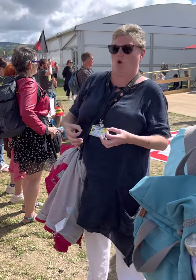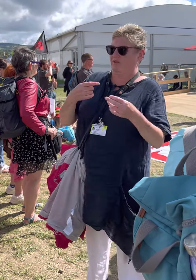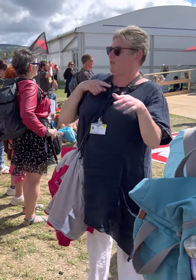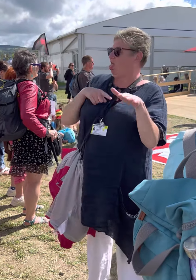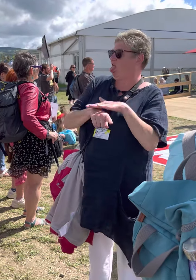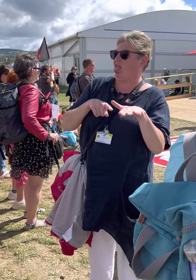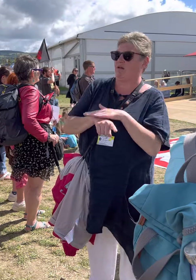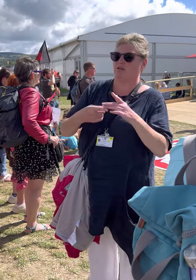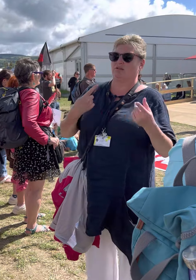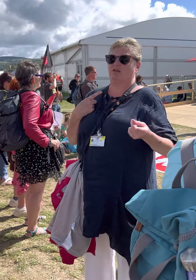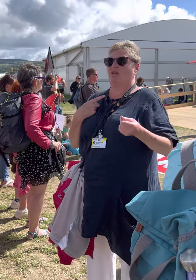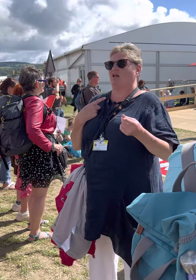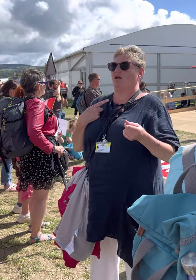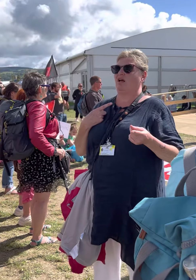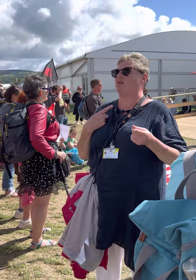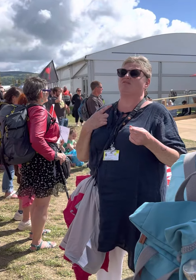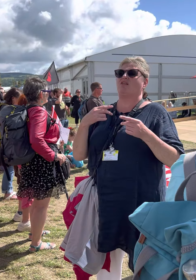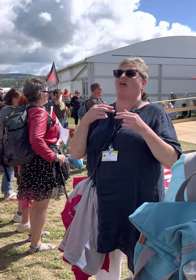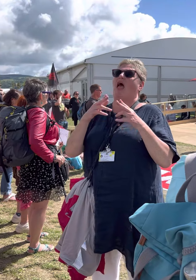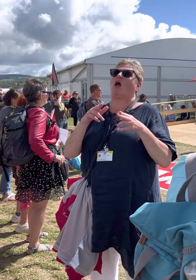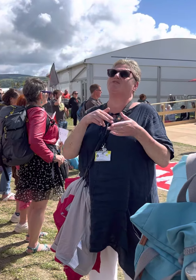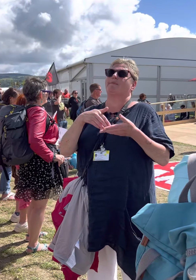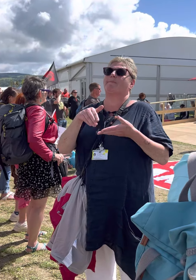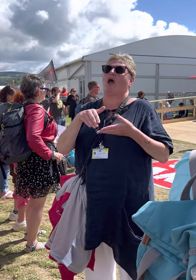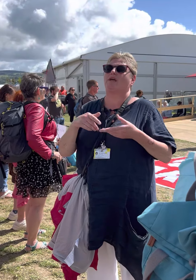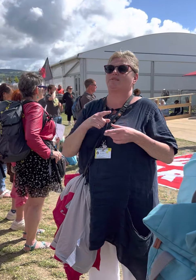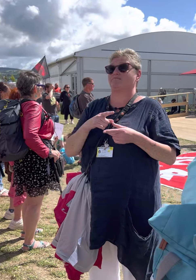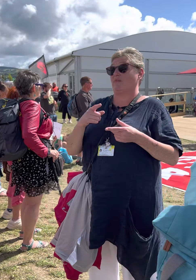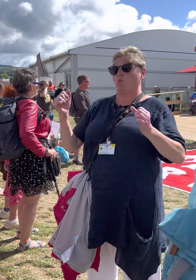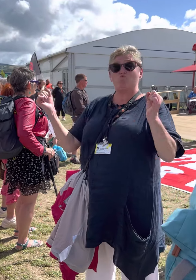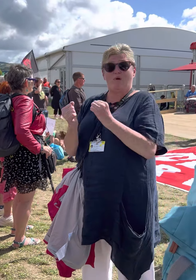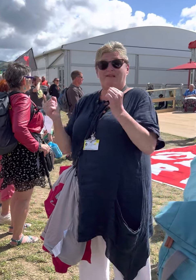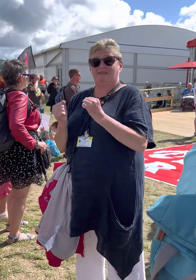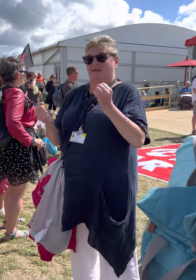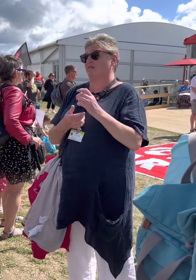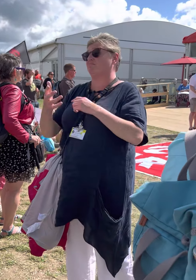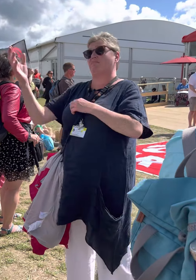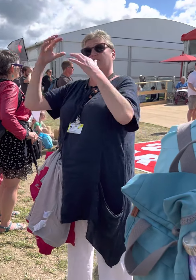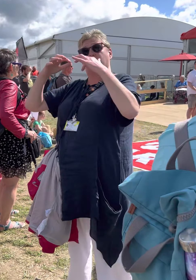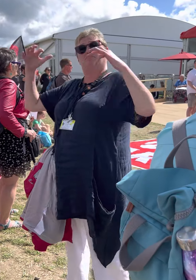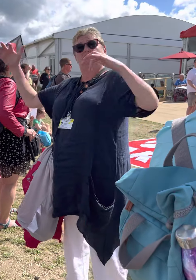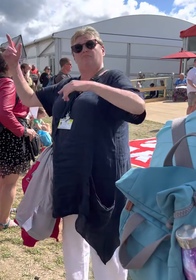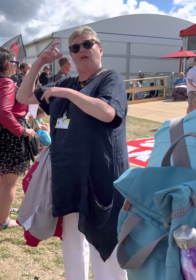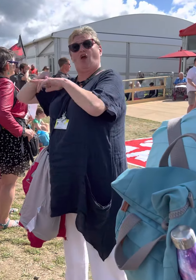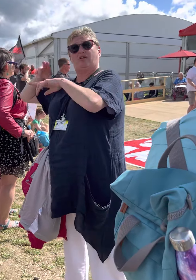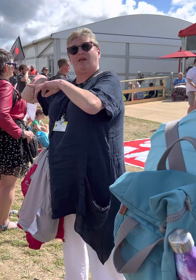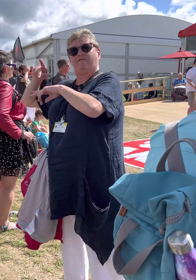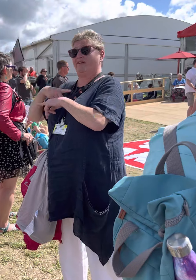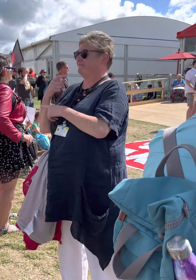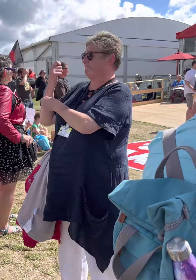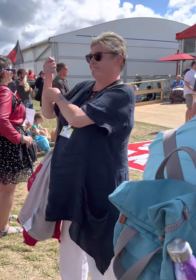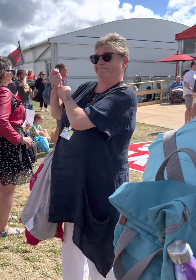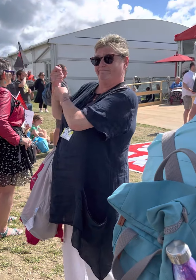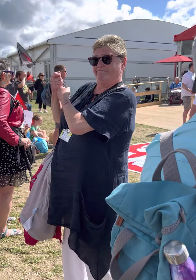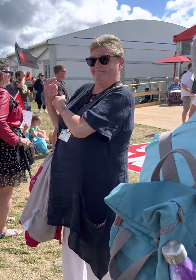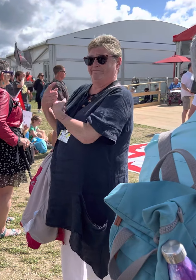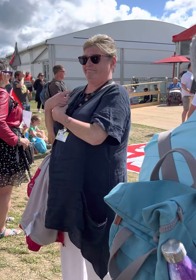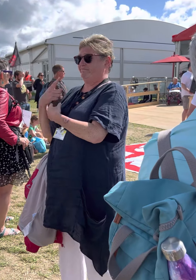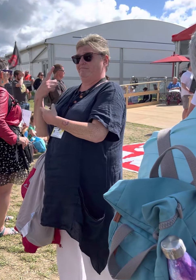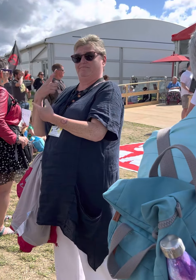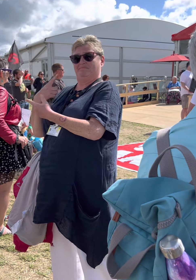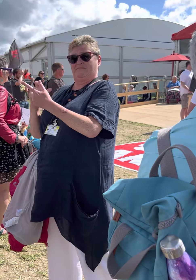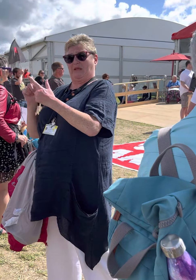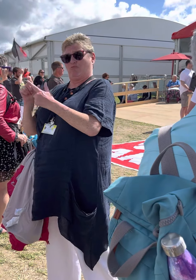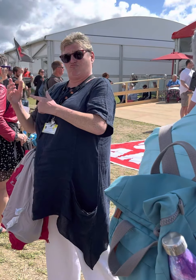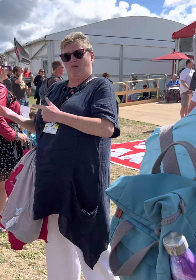adael, ond trwy rym y farchnad dau. Yna yn y gaeaf, ethon ni at y Senedd i gymryd ein neges at sedd ein democratiaeth